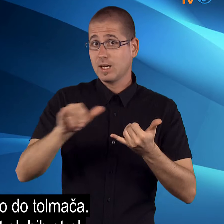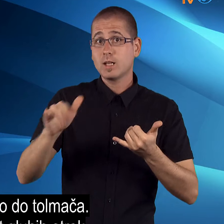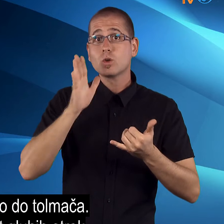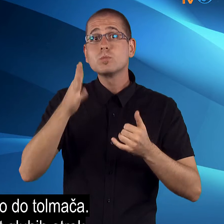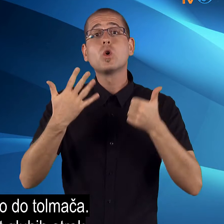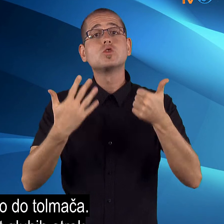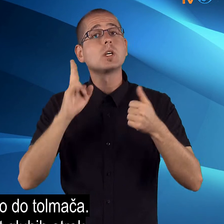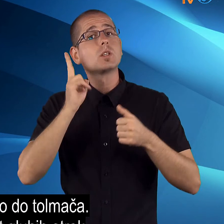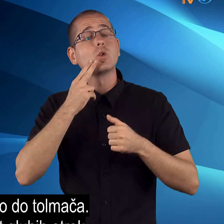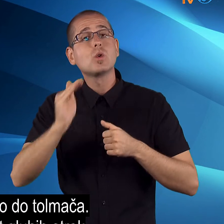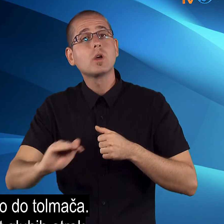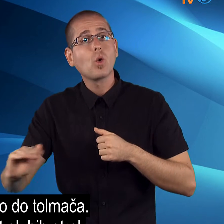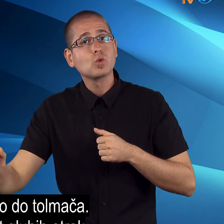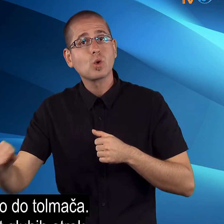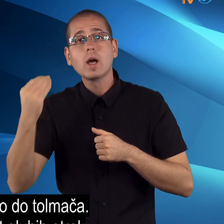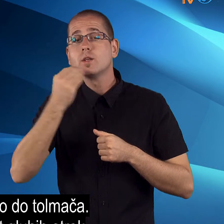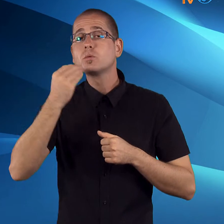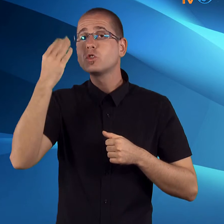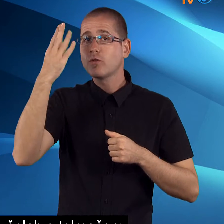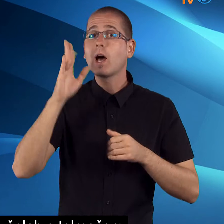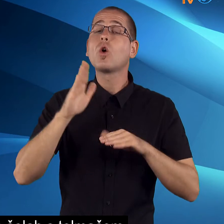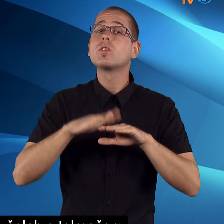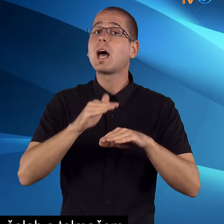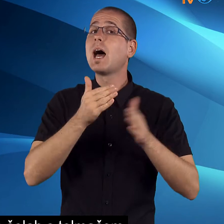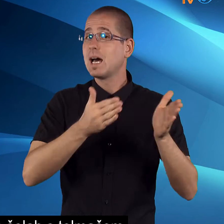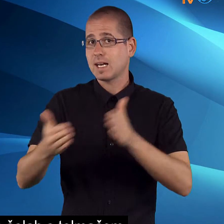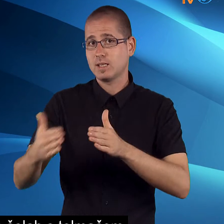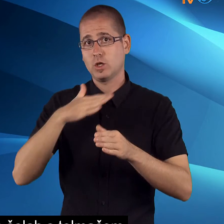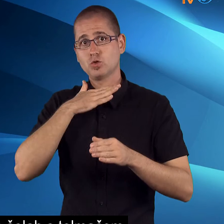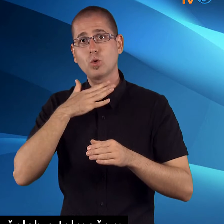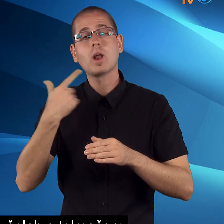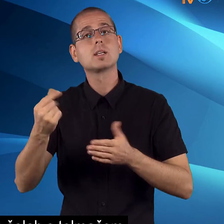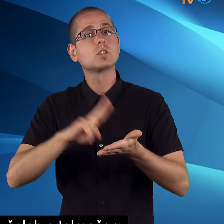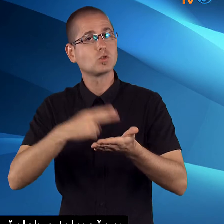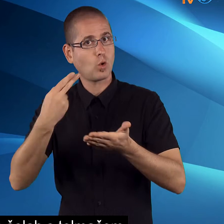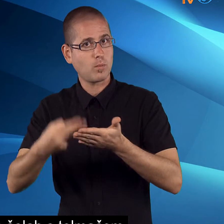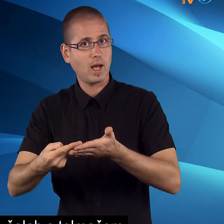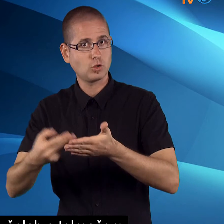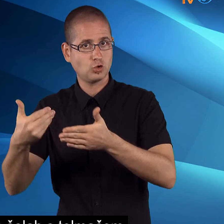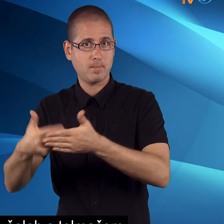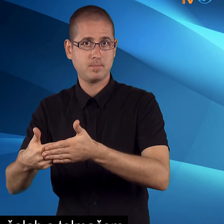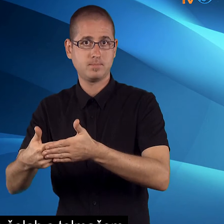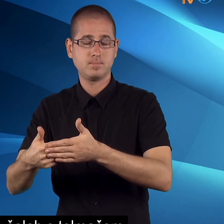Letos se bo 6 gluhih otrok izobraževalo na rednih šolah s tolmačem.